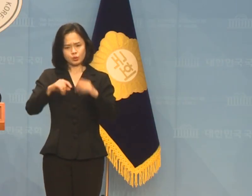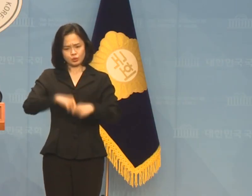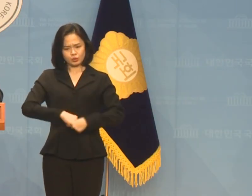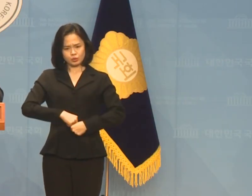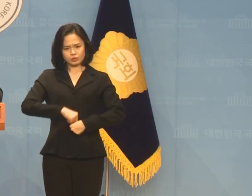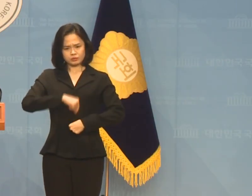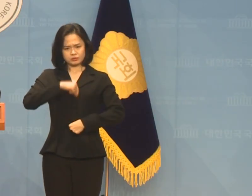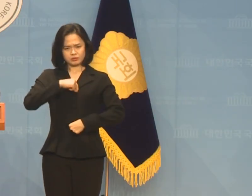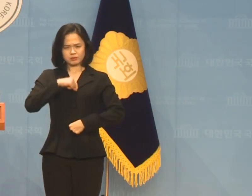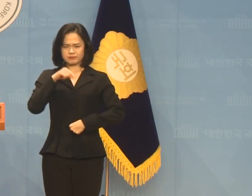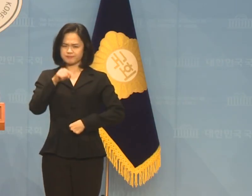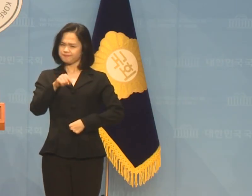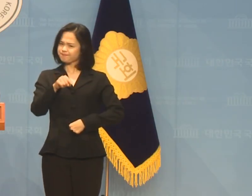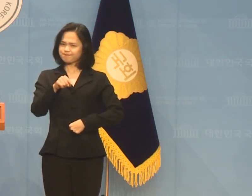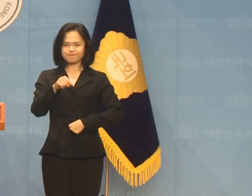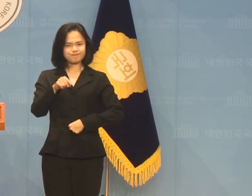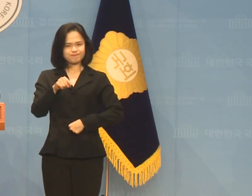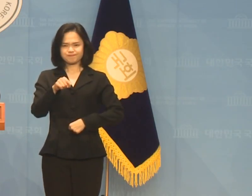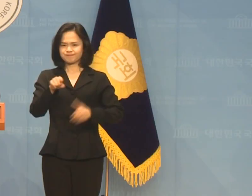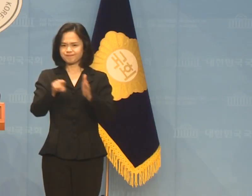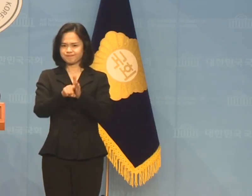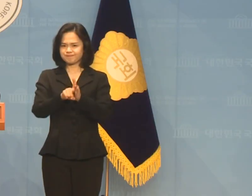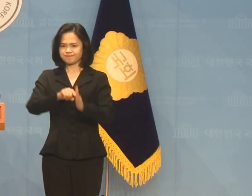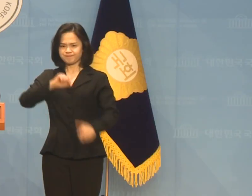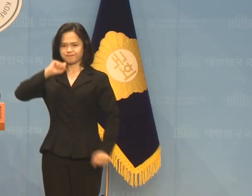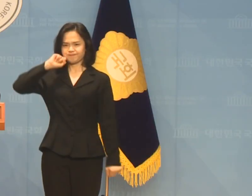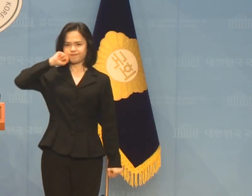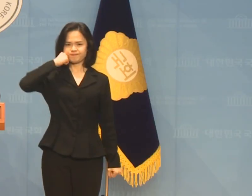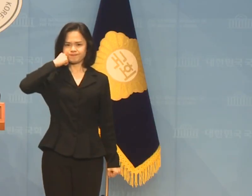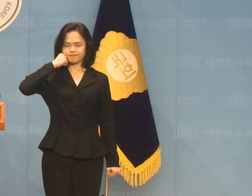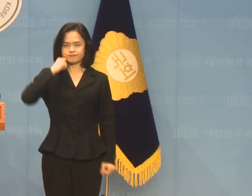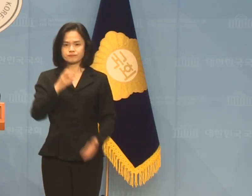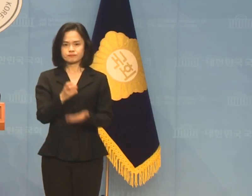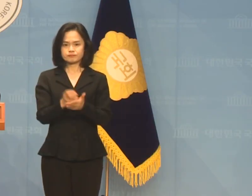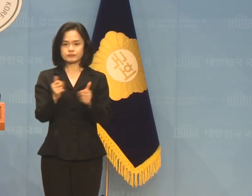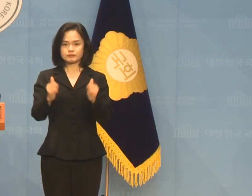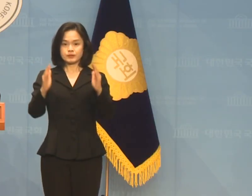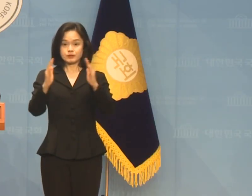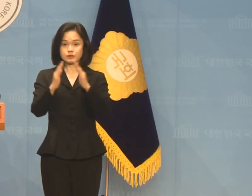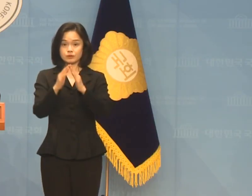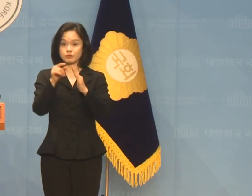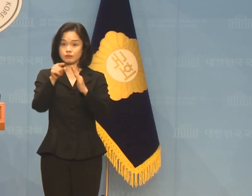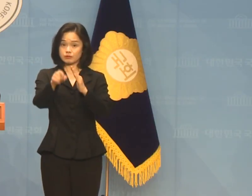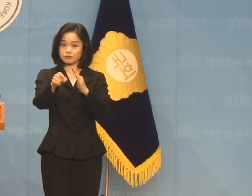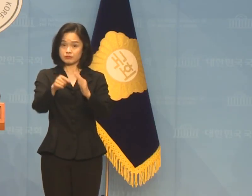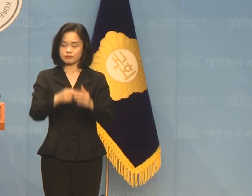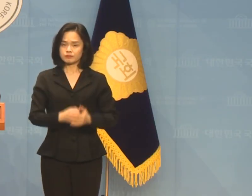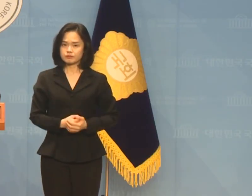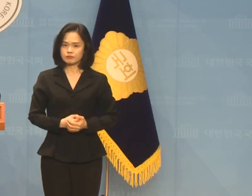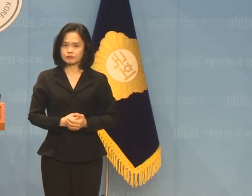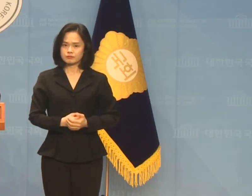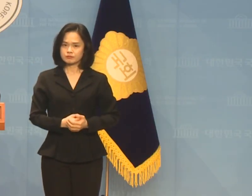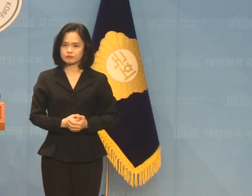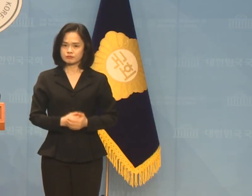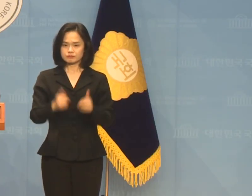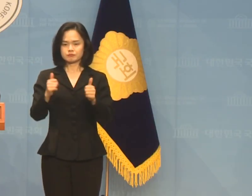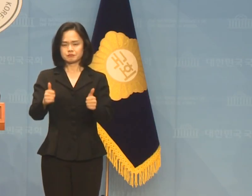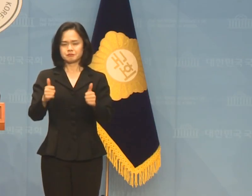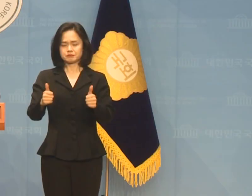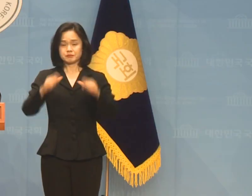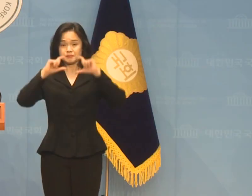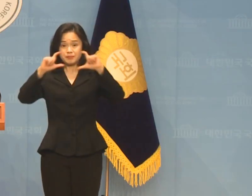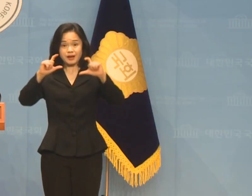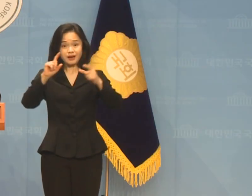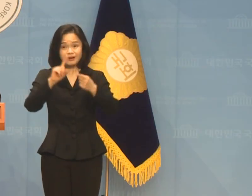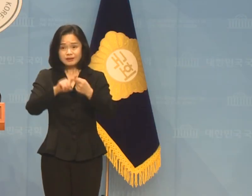훼손되었습니다. 헌재가 이런 식으로 한다면 어떤 판단을 내리더라도 그 결과에 승복할 사람은